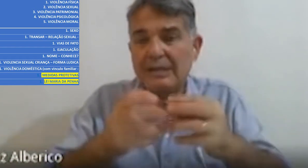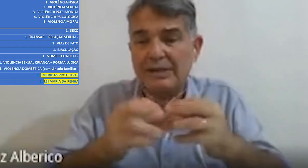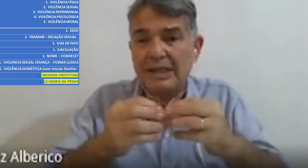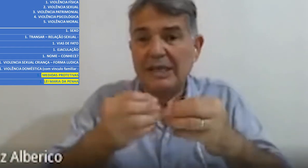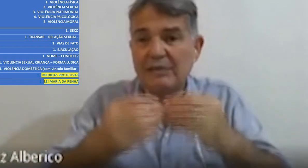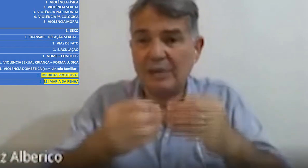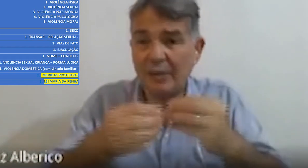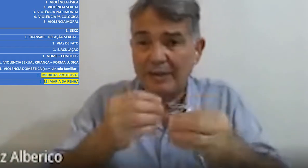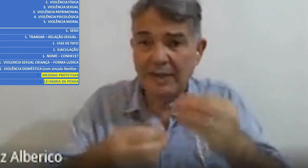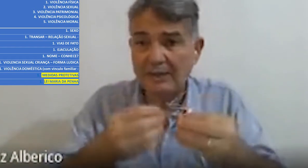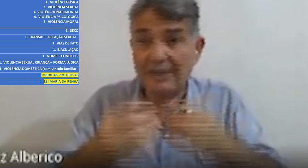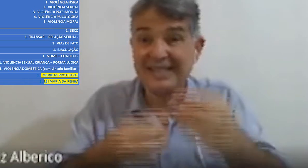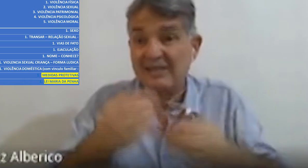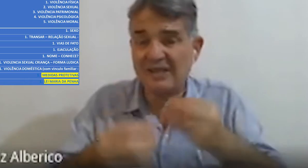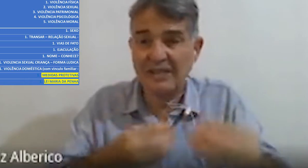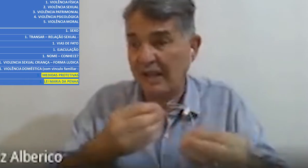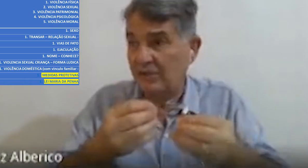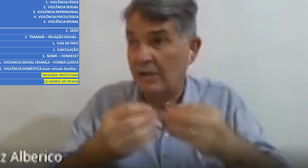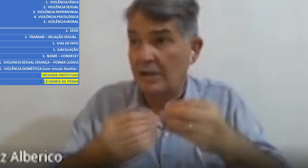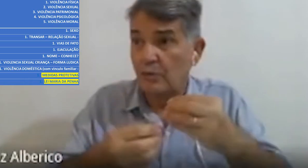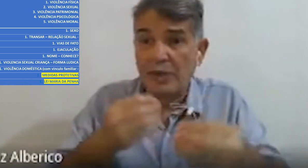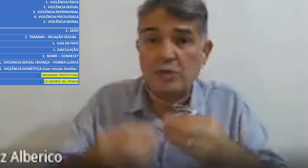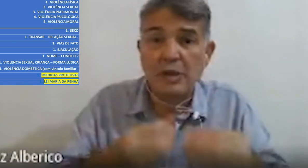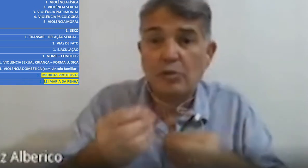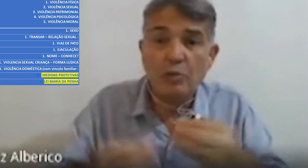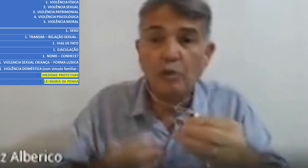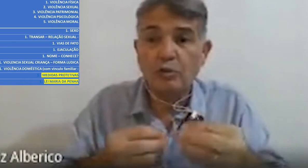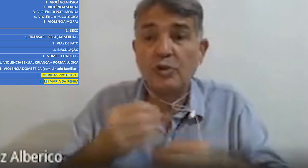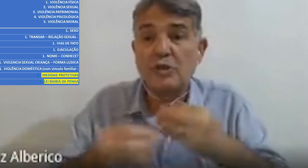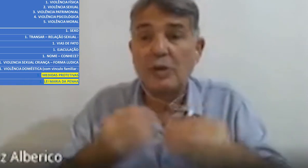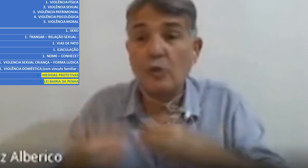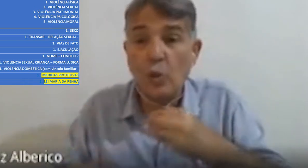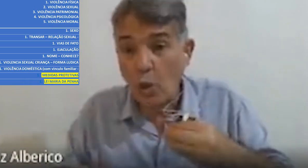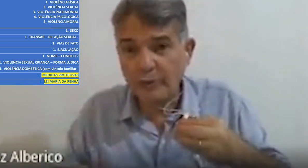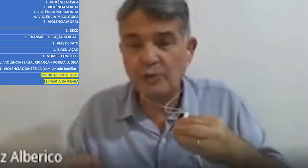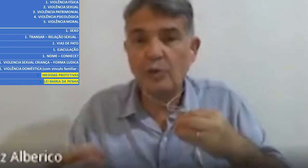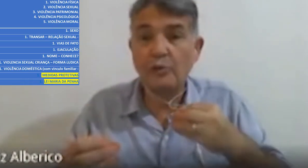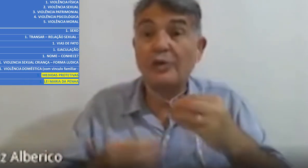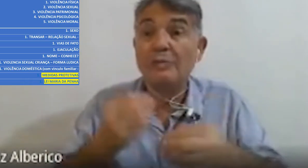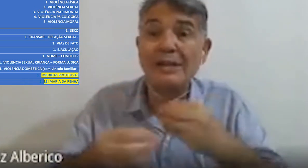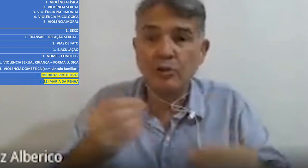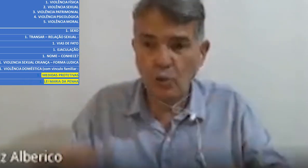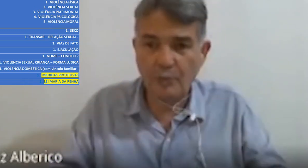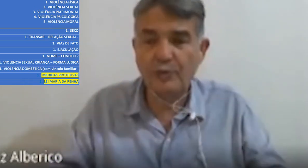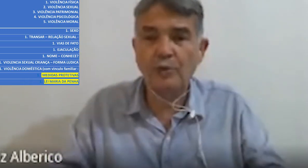esse crivo da moralidade, da civilidade, do respeito ao outro, do respeito do corpo do outro, do limite do corpo do outro,